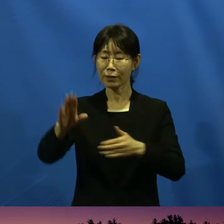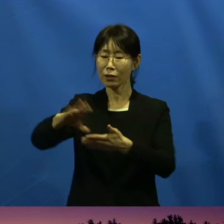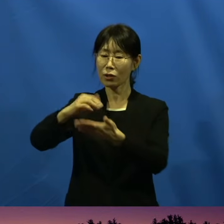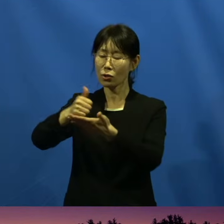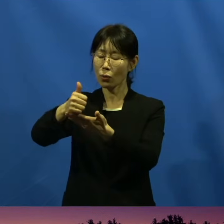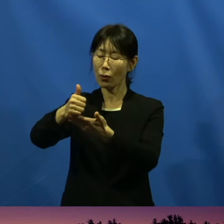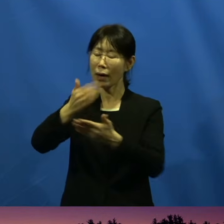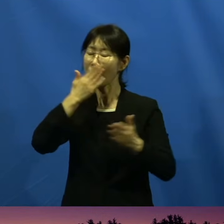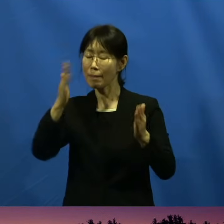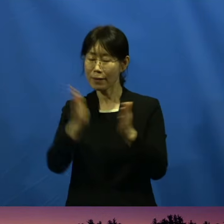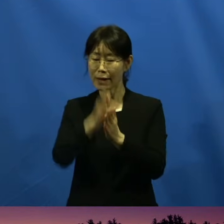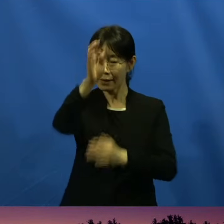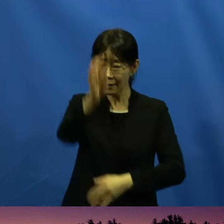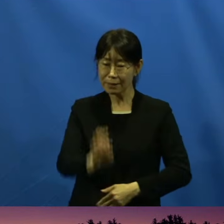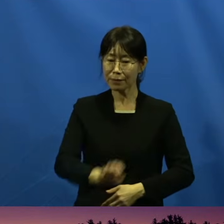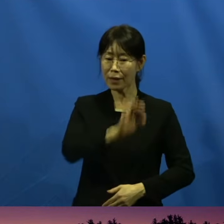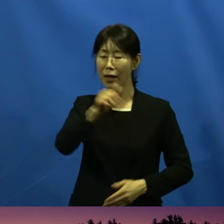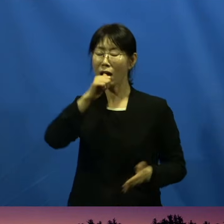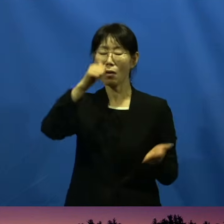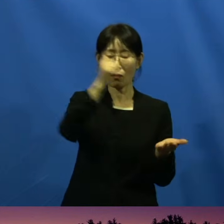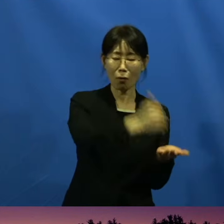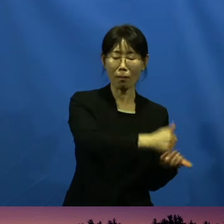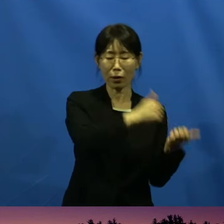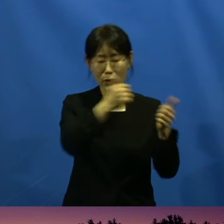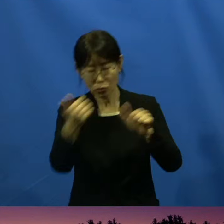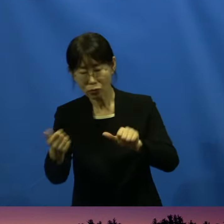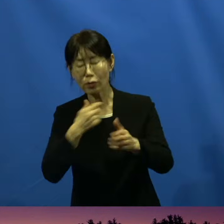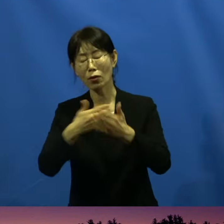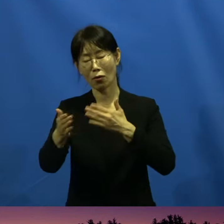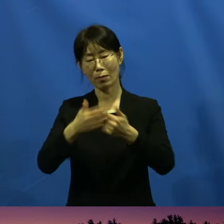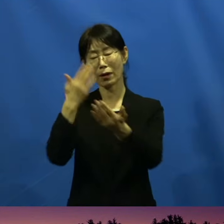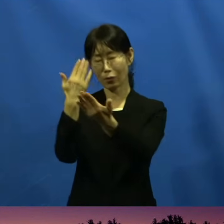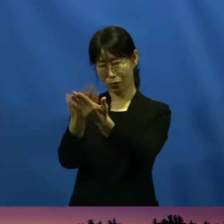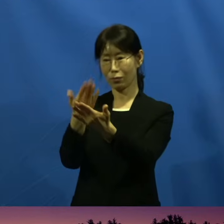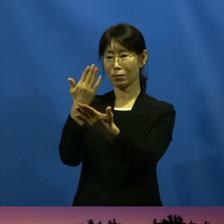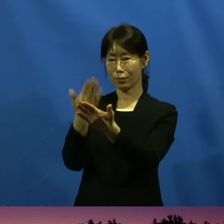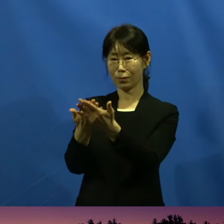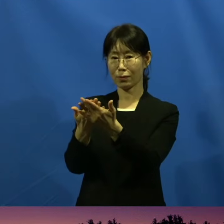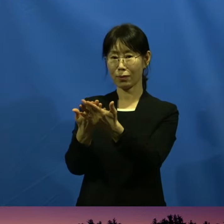다시 십자가에 못 박히는 경험을 하기를 원합니다.